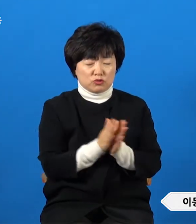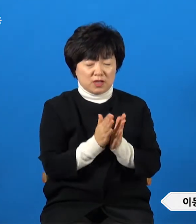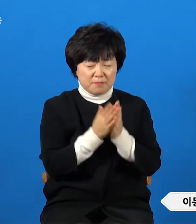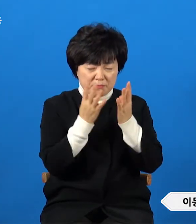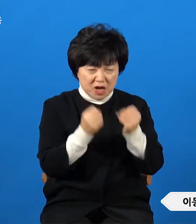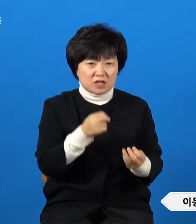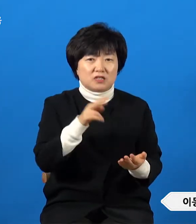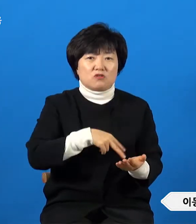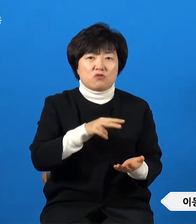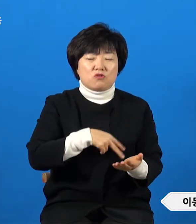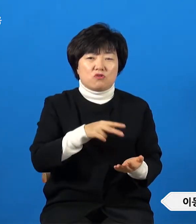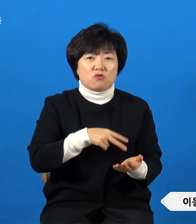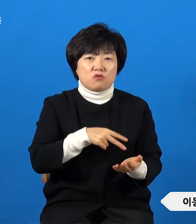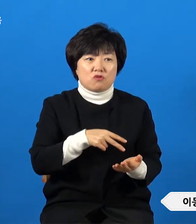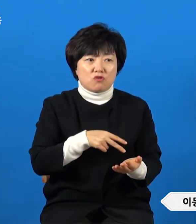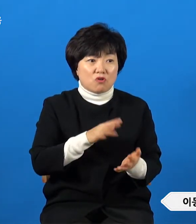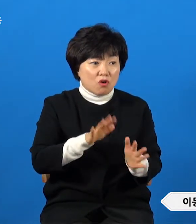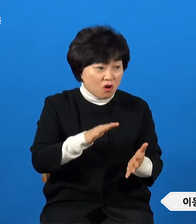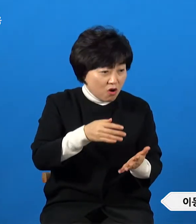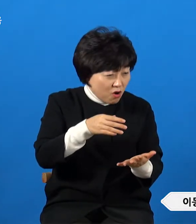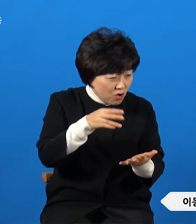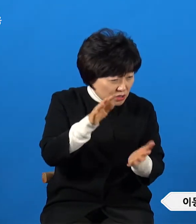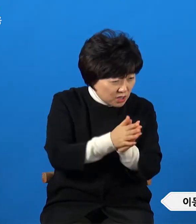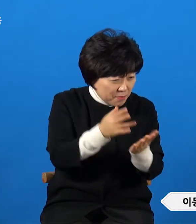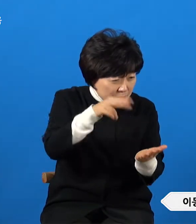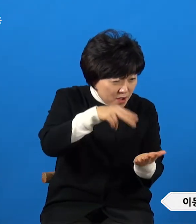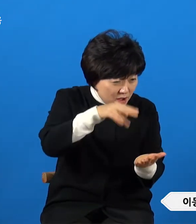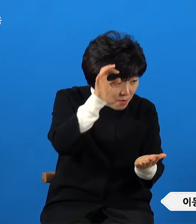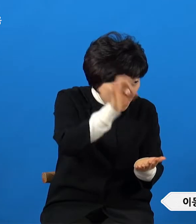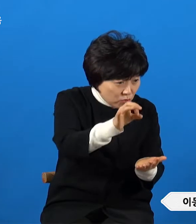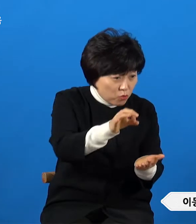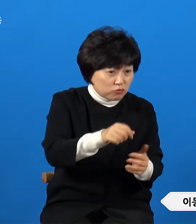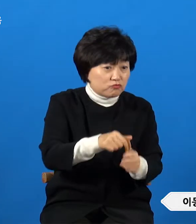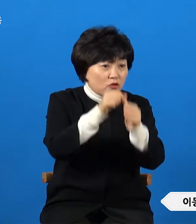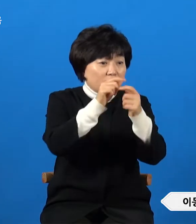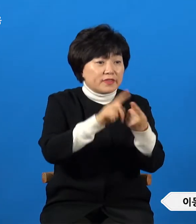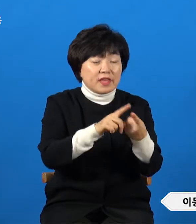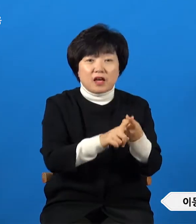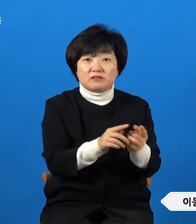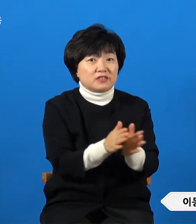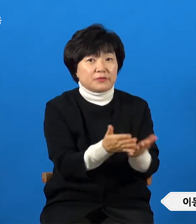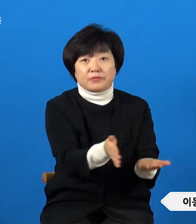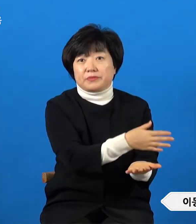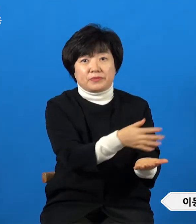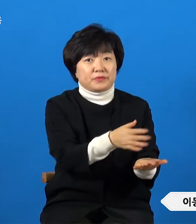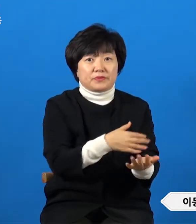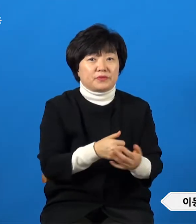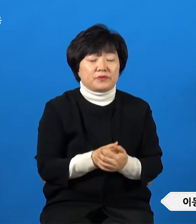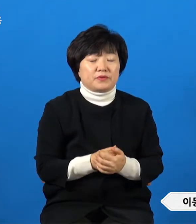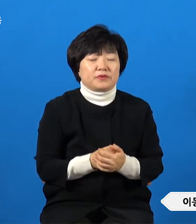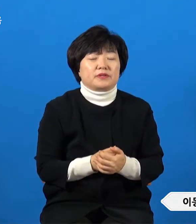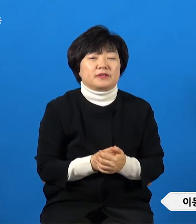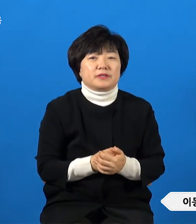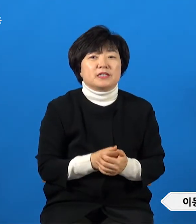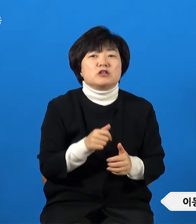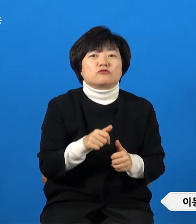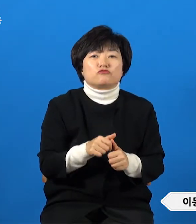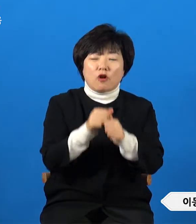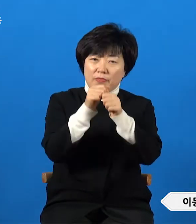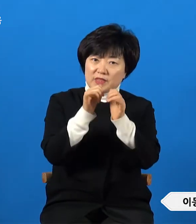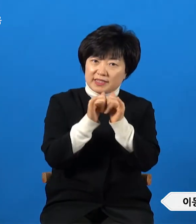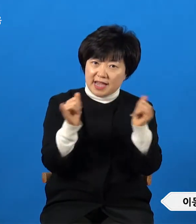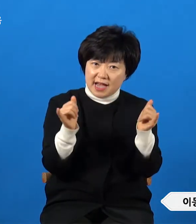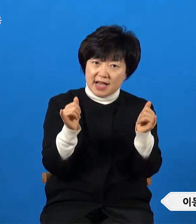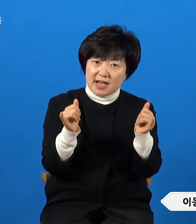저는 그런 책을 발견해 본 일이 없습니다. 여러분, 세상에 수많은 책이 있지만 어떤 책이